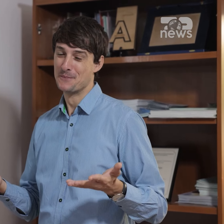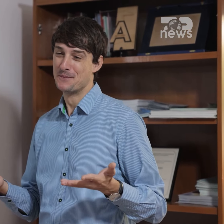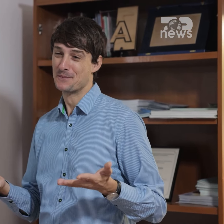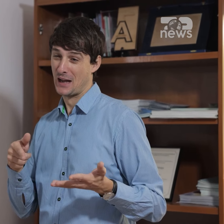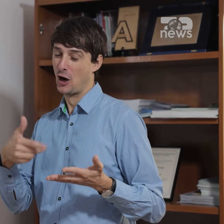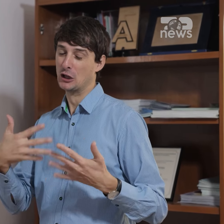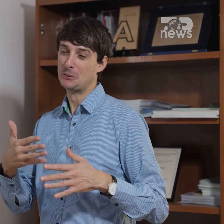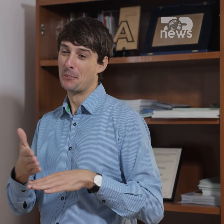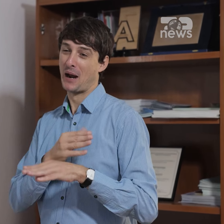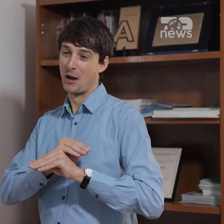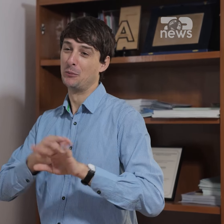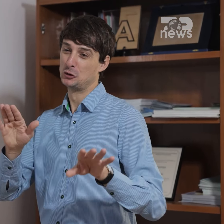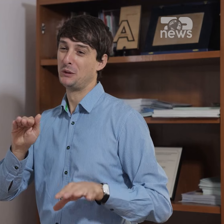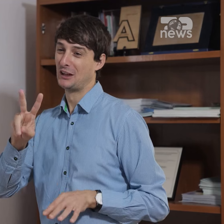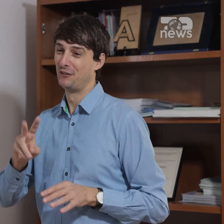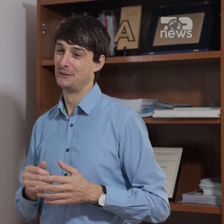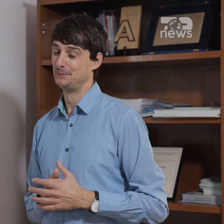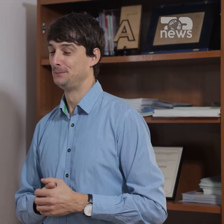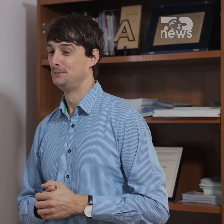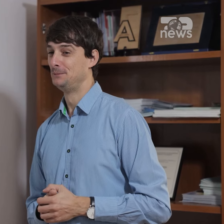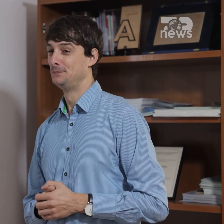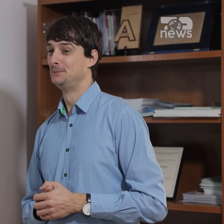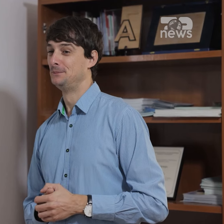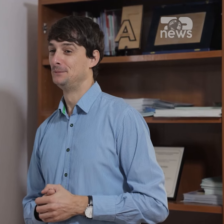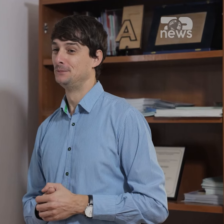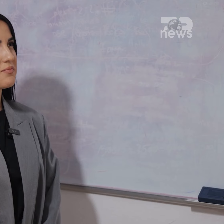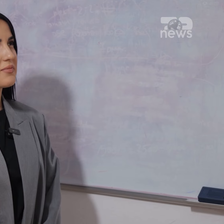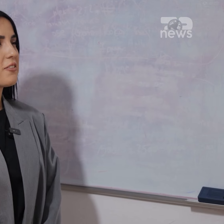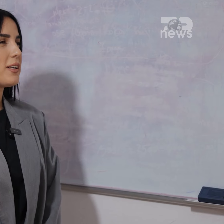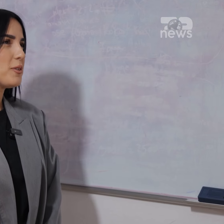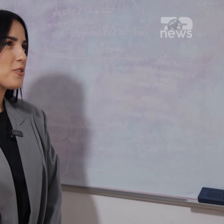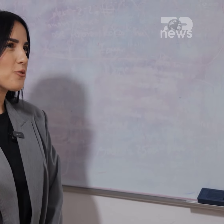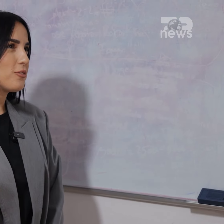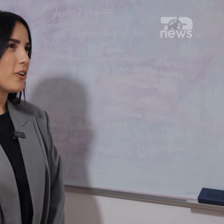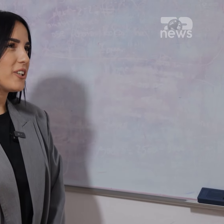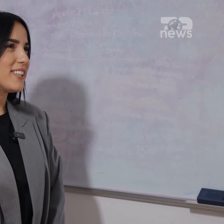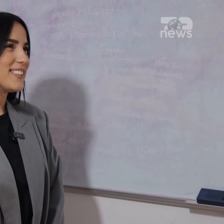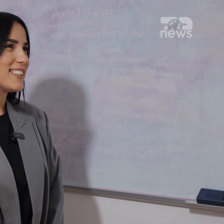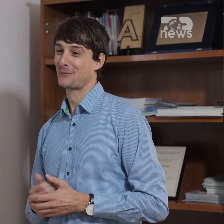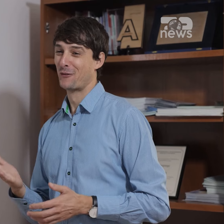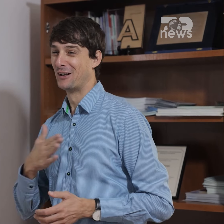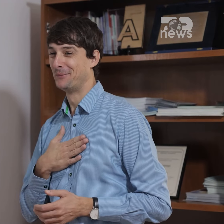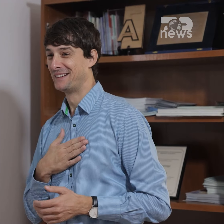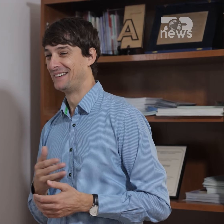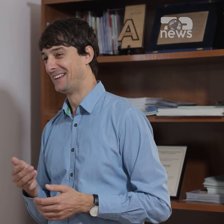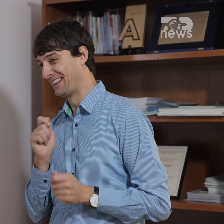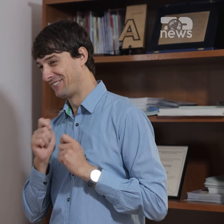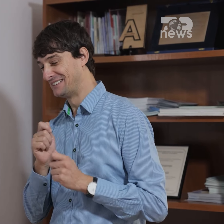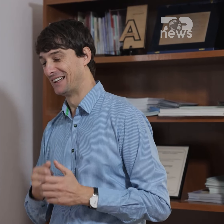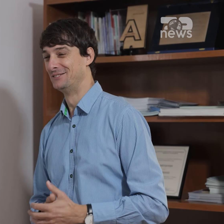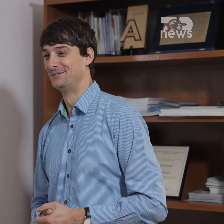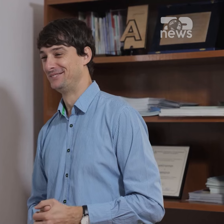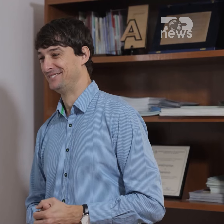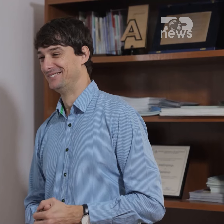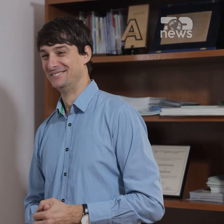televizioneve, sigurisht jo vetëm kombëtare dhe private. Faleminderit shumë Flori. Faleminderit ju.